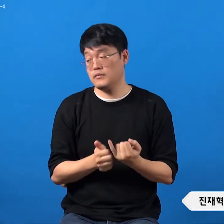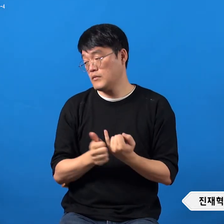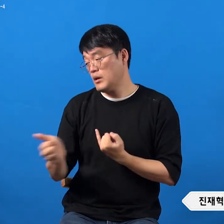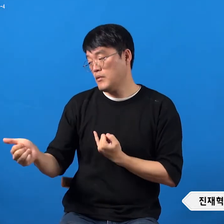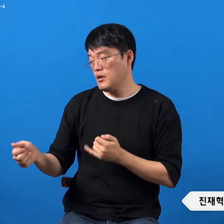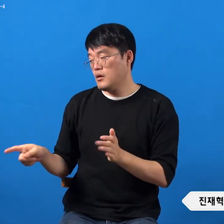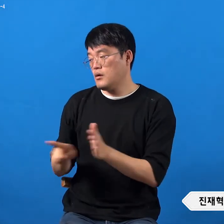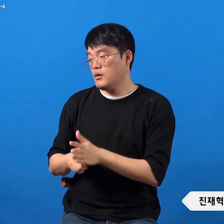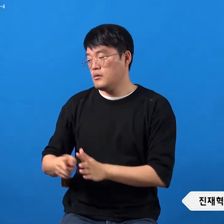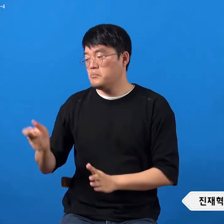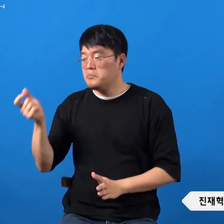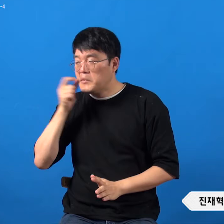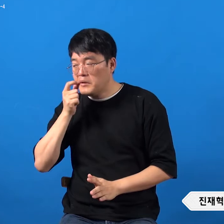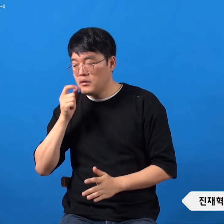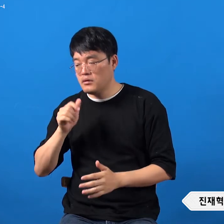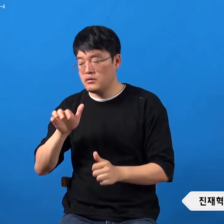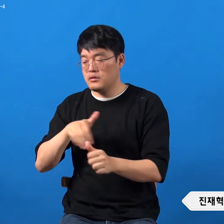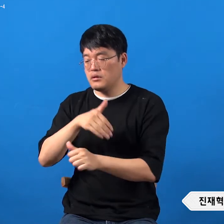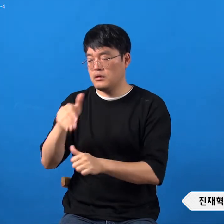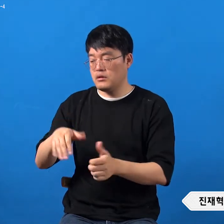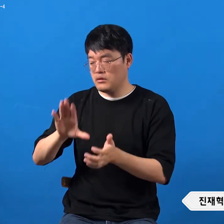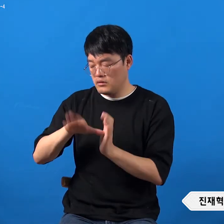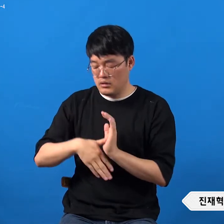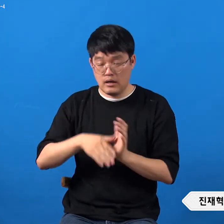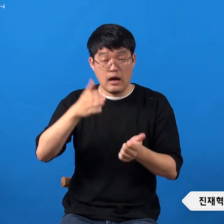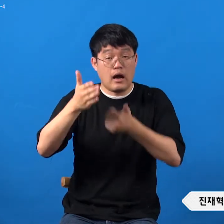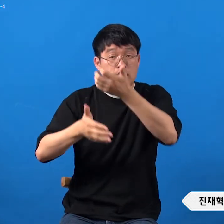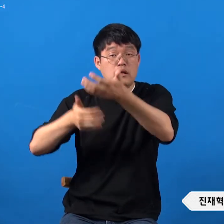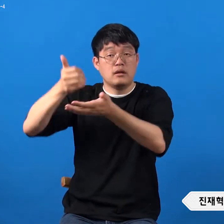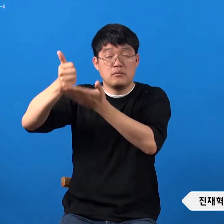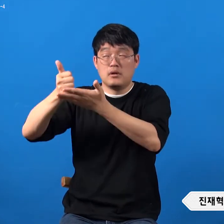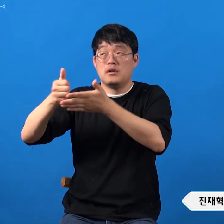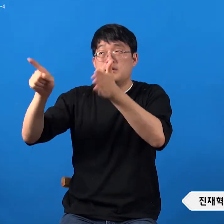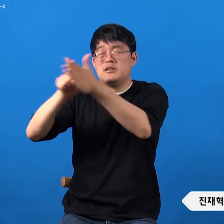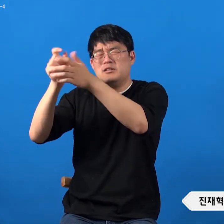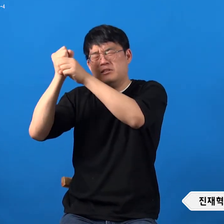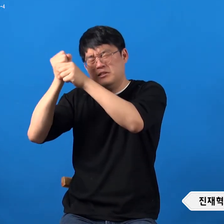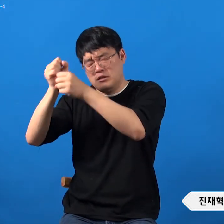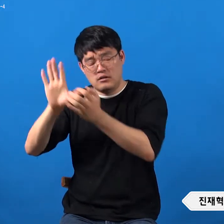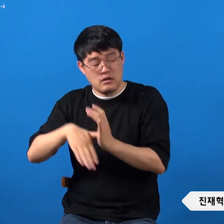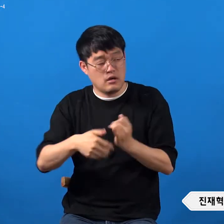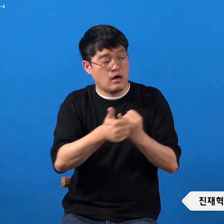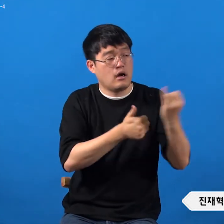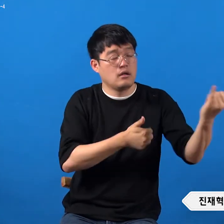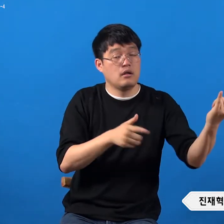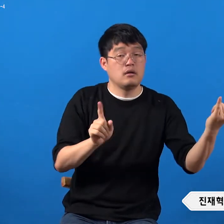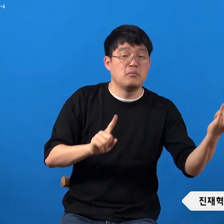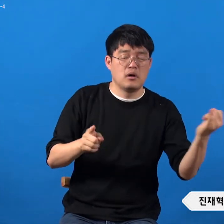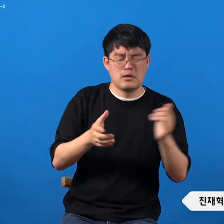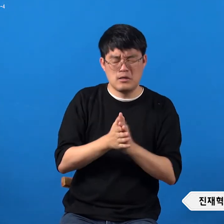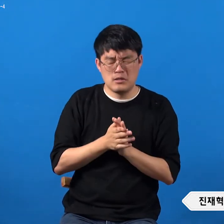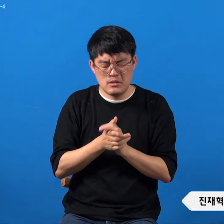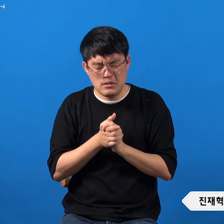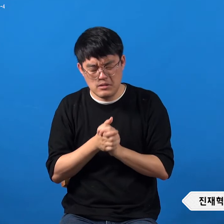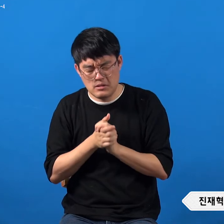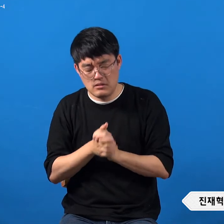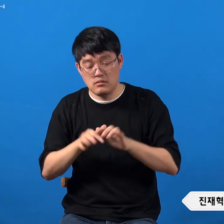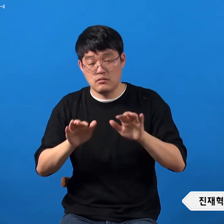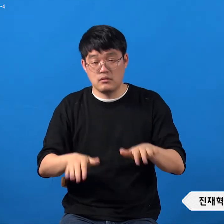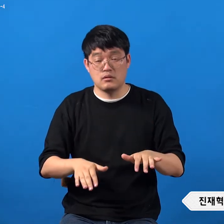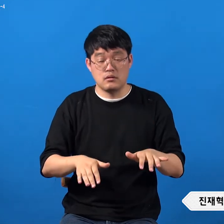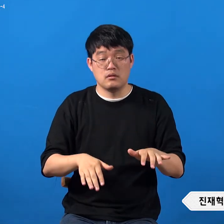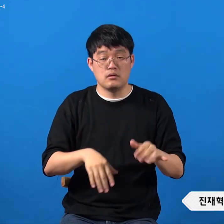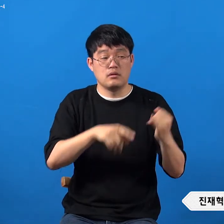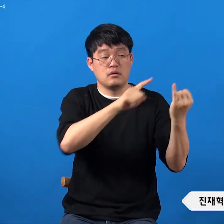남편도 믿을 수 없는 상황 가운데, 하나님만을 의지할 수 없는 상황 가운데에서 그는 기도하지 않았을까요? 오늘 그